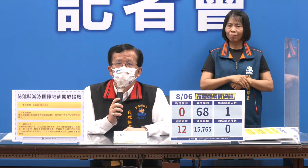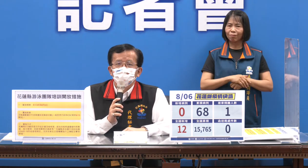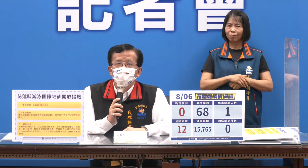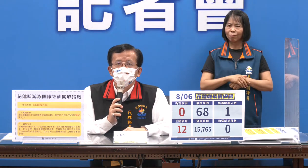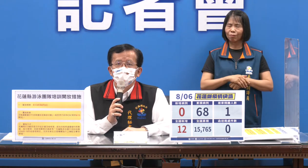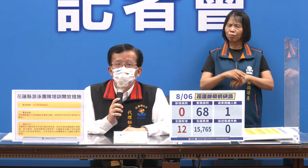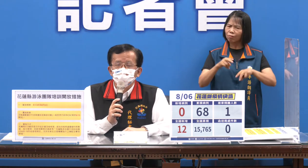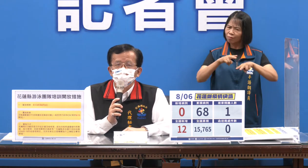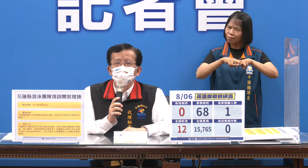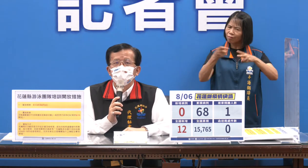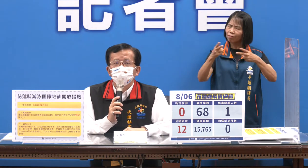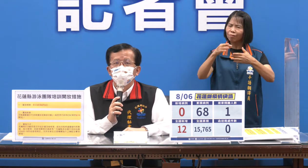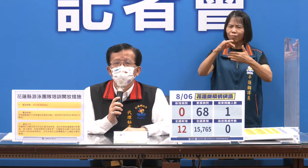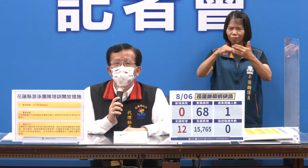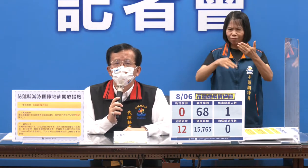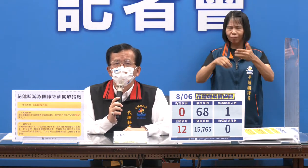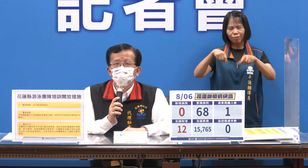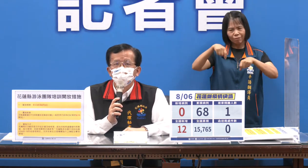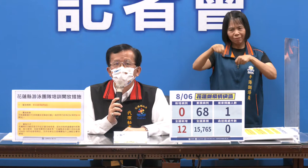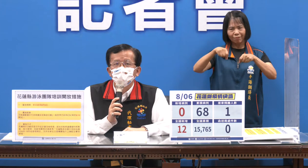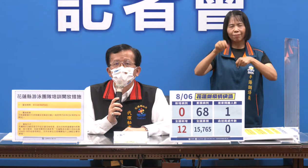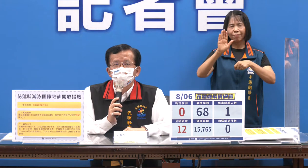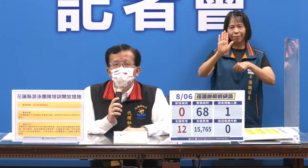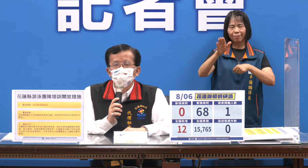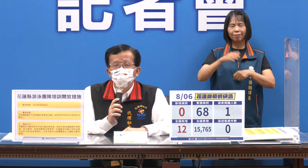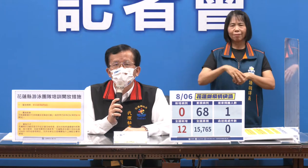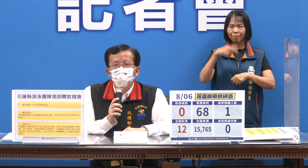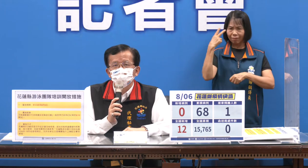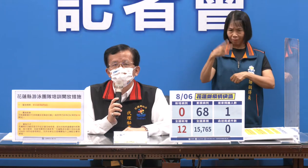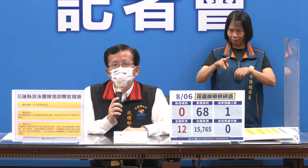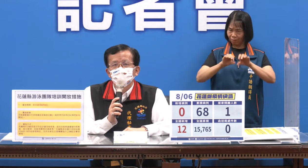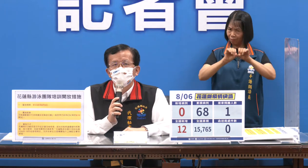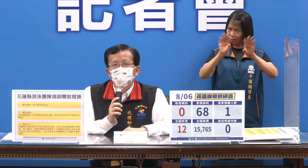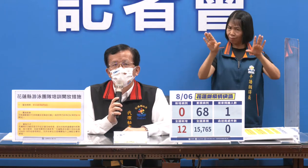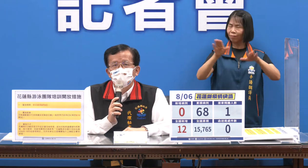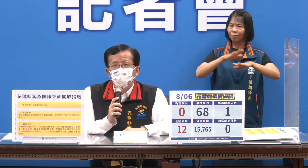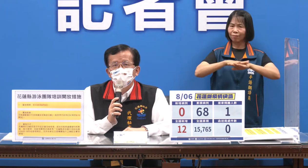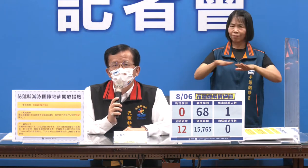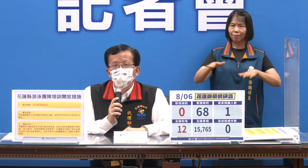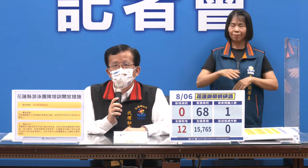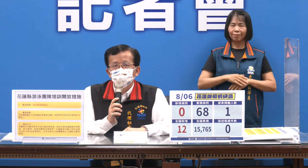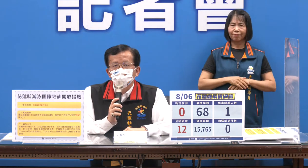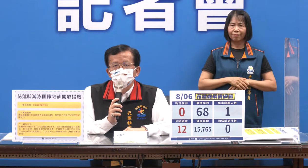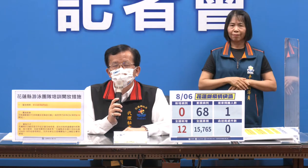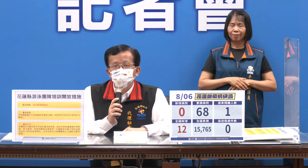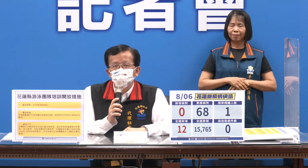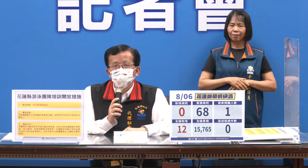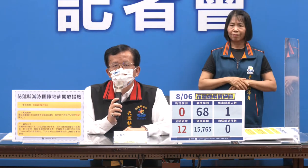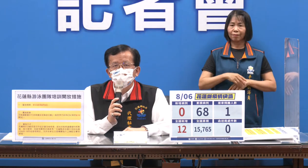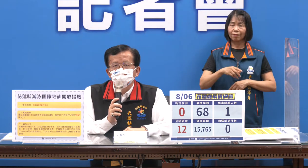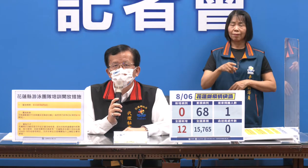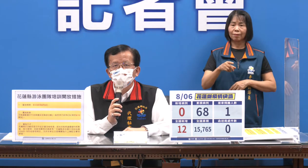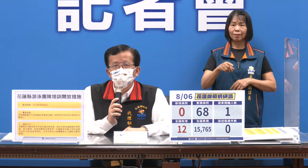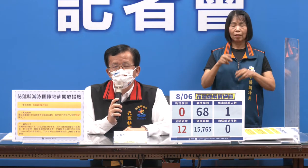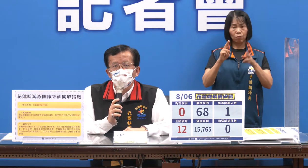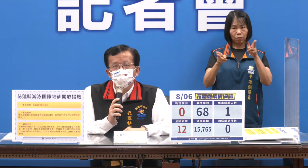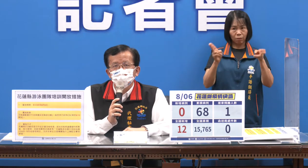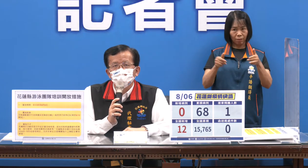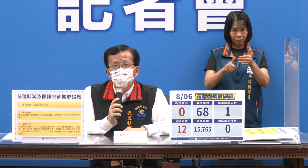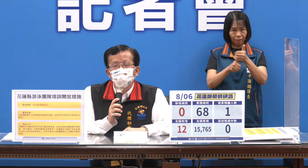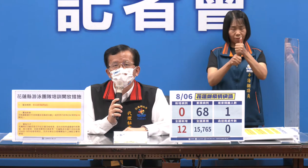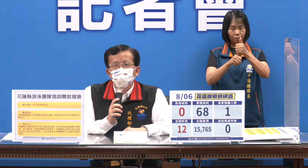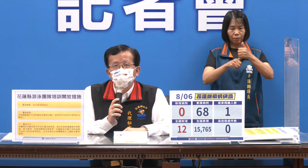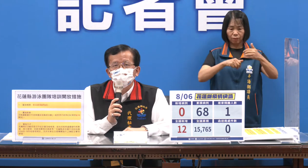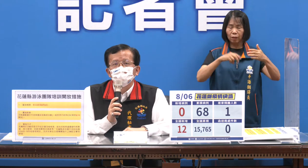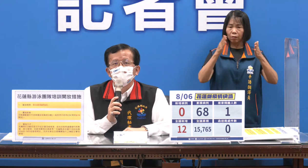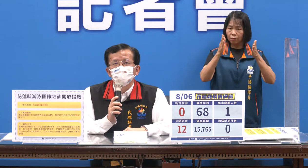的开放的措施啊，我们会另外在公告方式来把中央 CDC 的相关游泳池